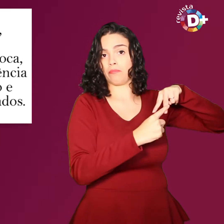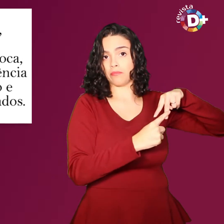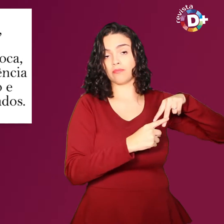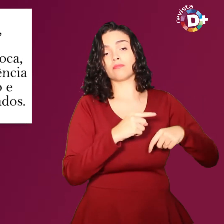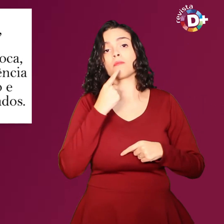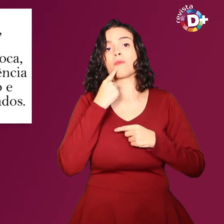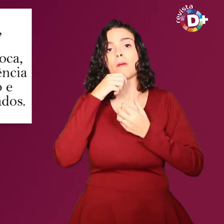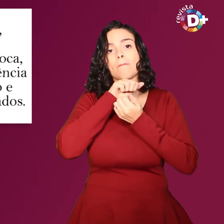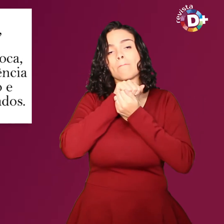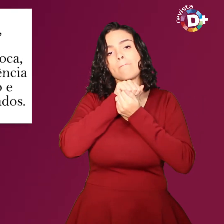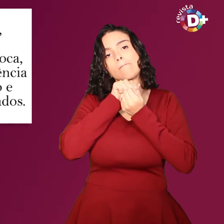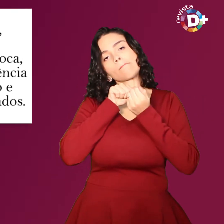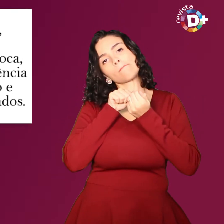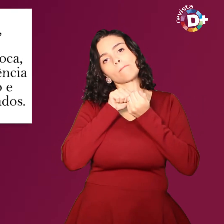pernas, desvio da boca,